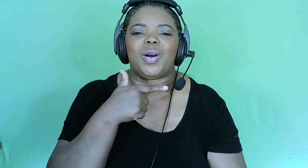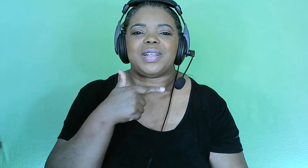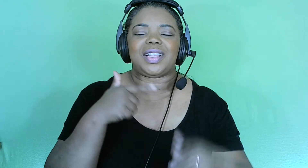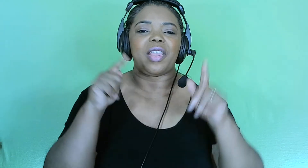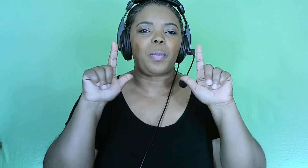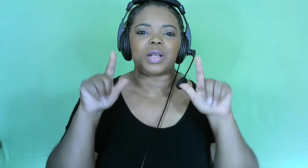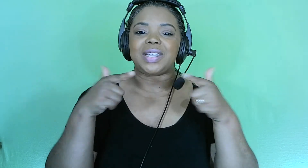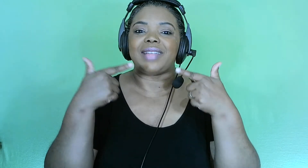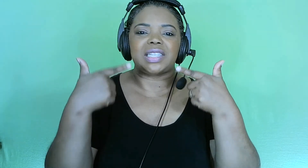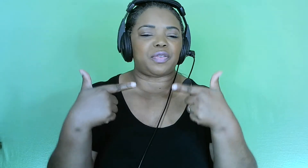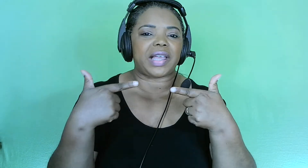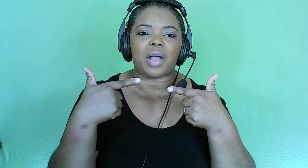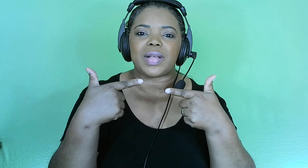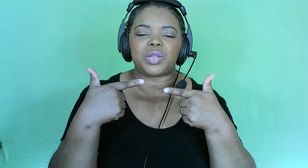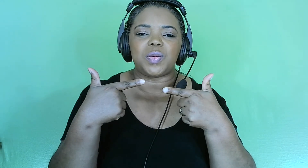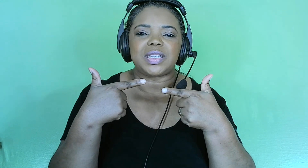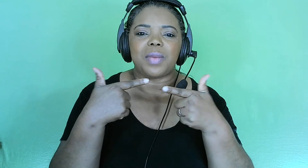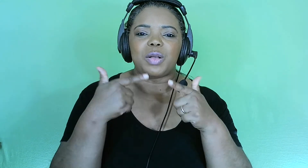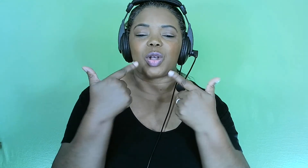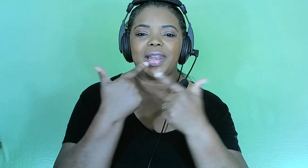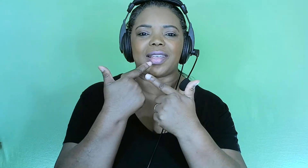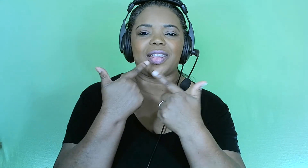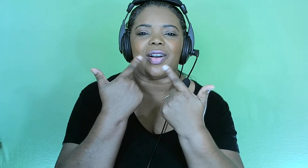gostosa. Eu posso intensificar com as duas mãos. Olha aqui, ó.